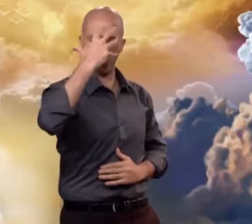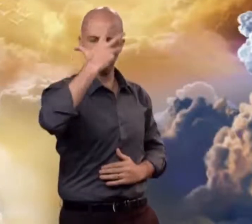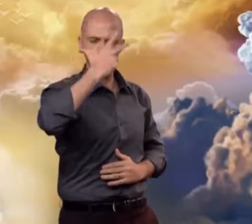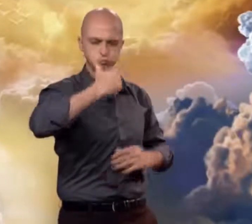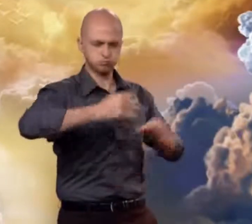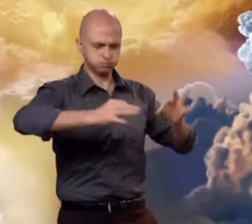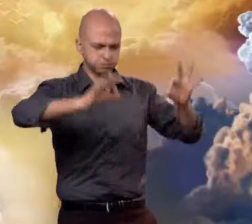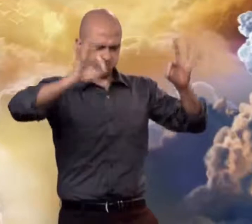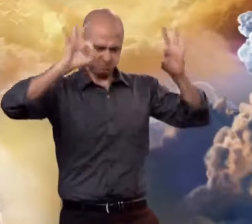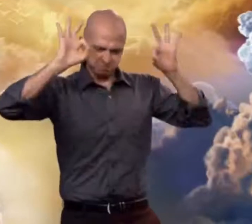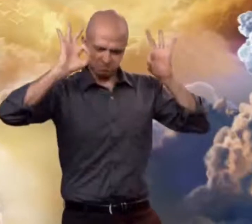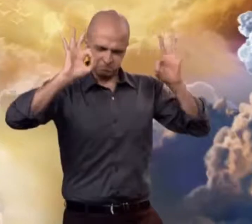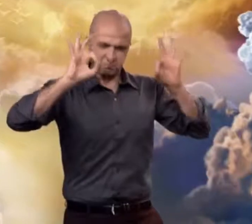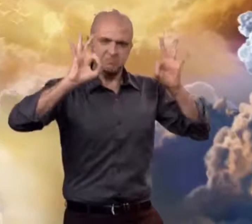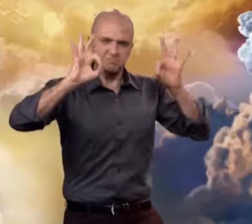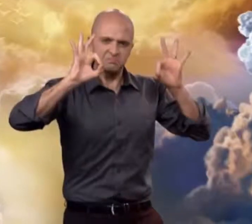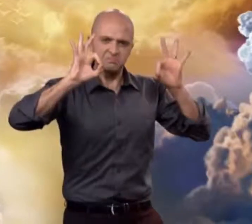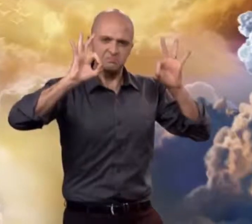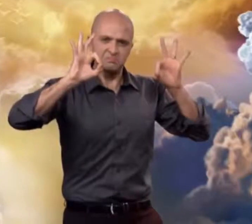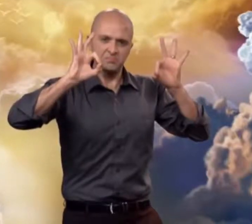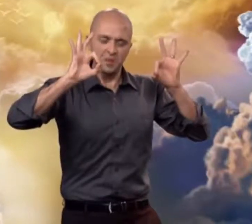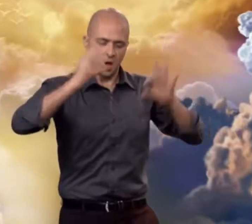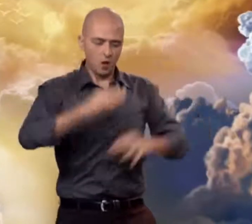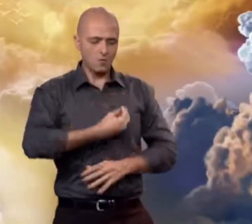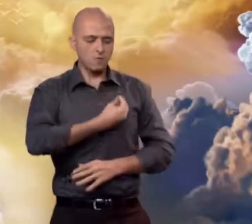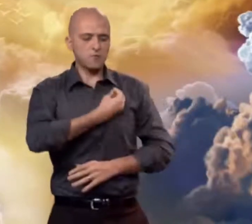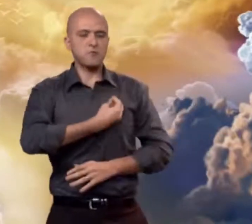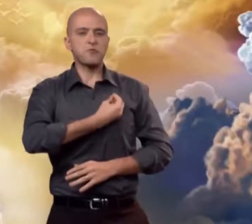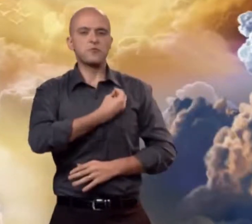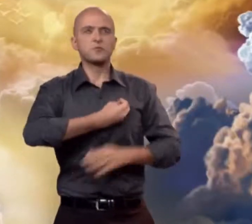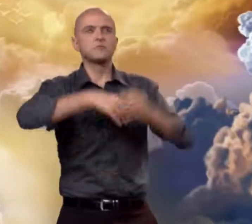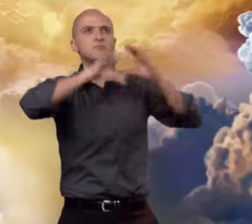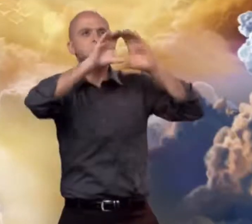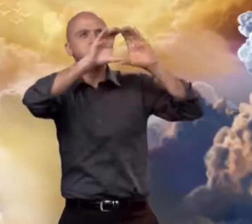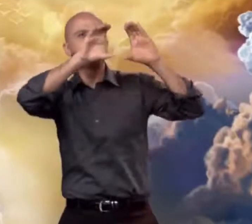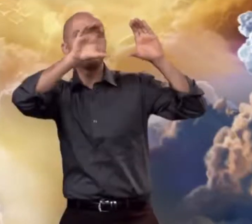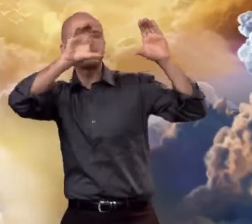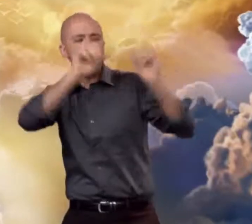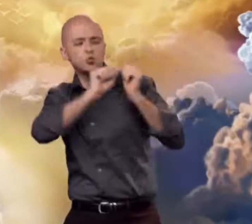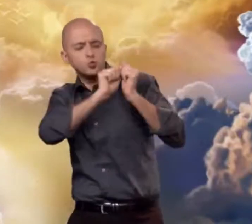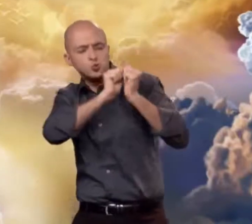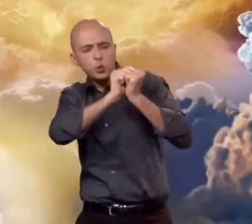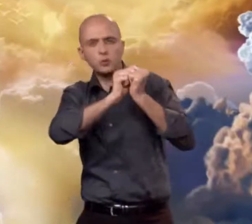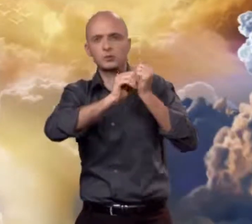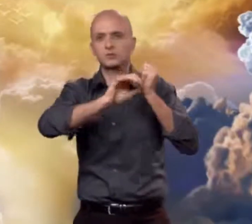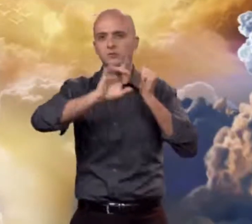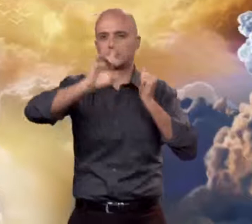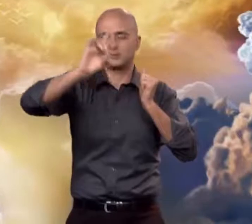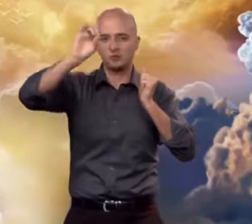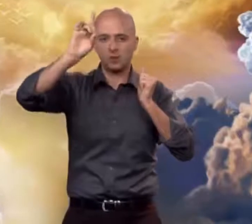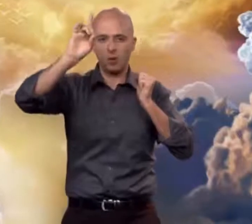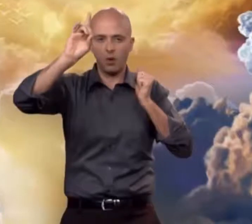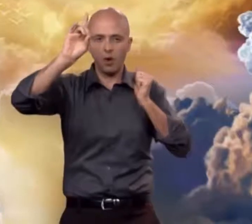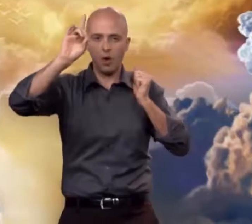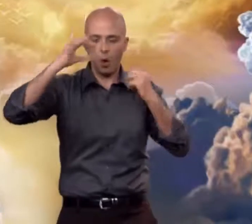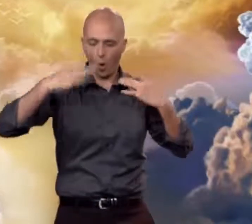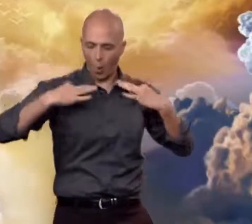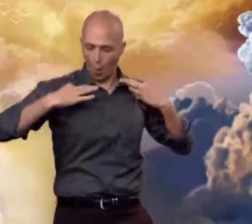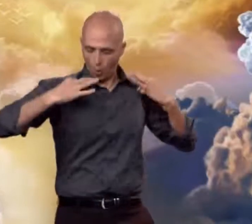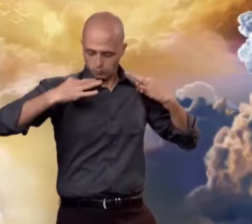perfeição, cheio de sabedoria e de perfeita beleza. Você estava no Éden, no jardim de Deus. Todas as